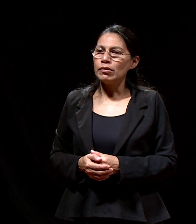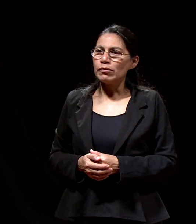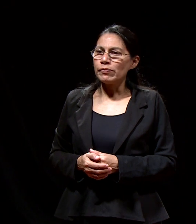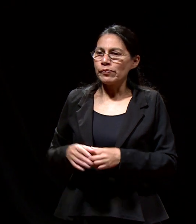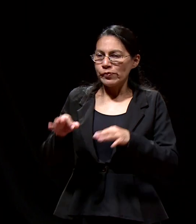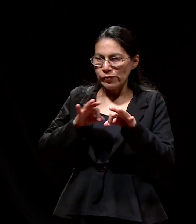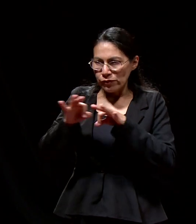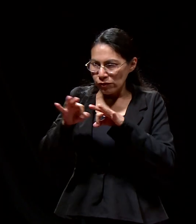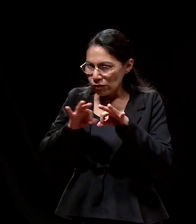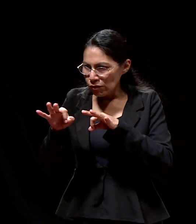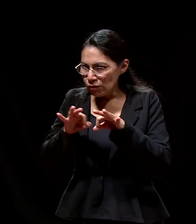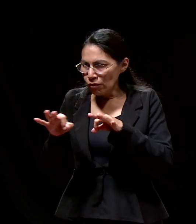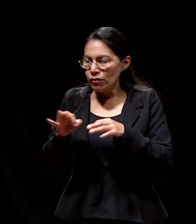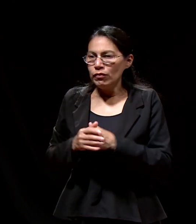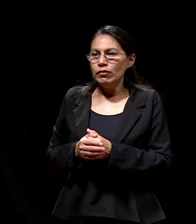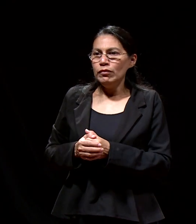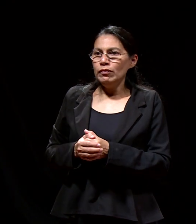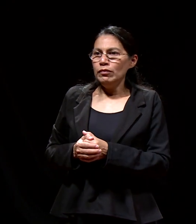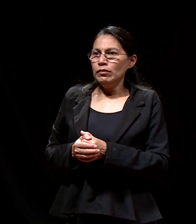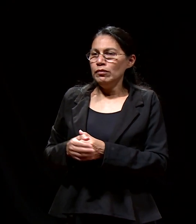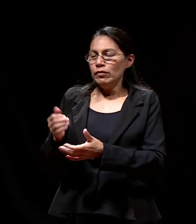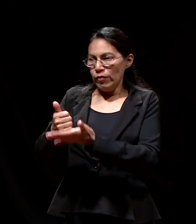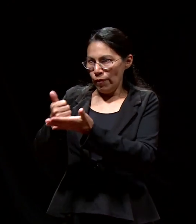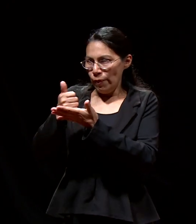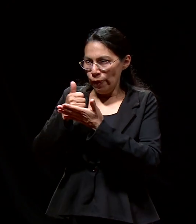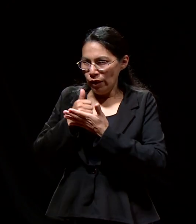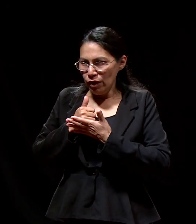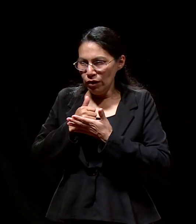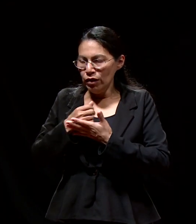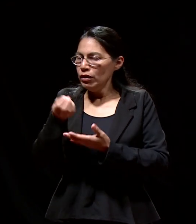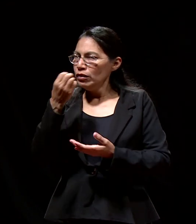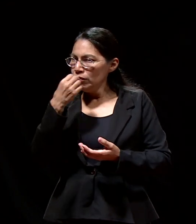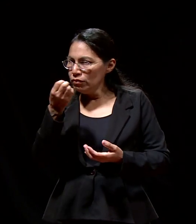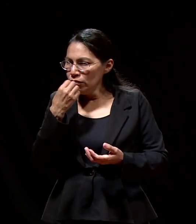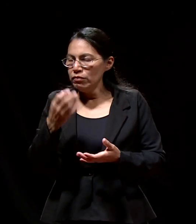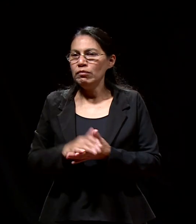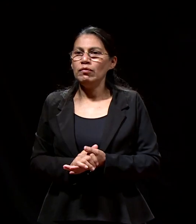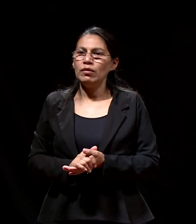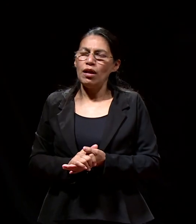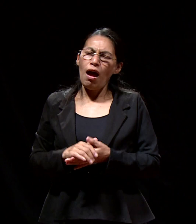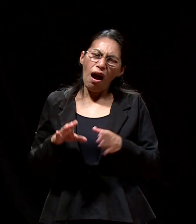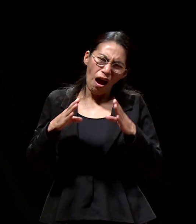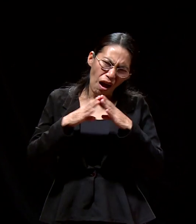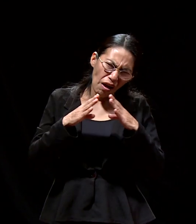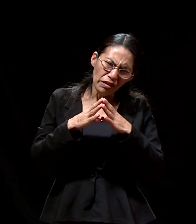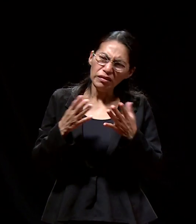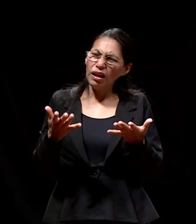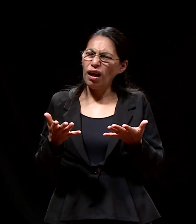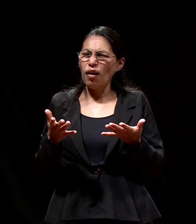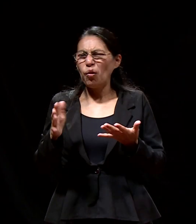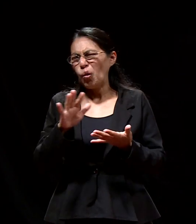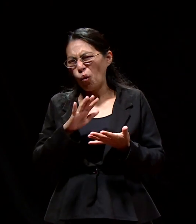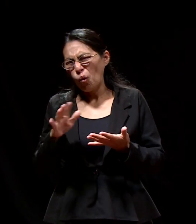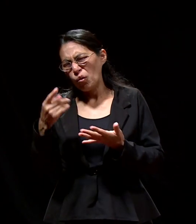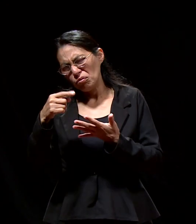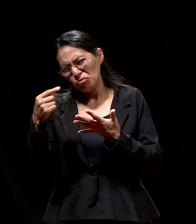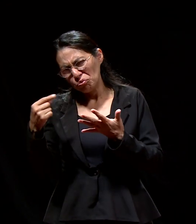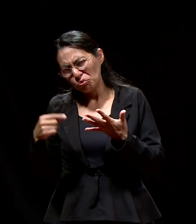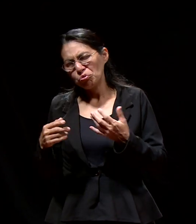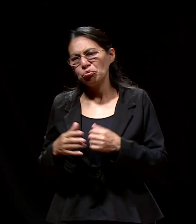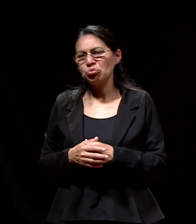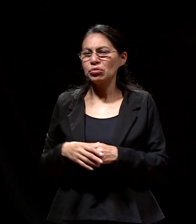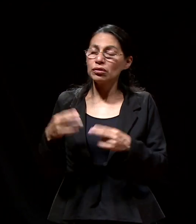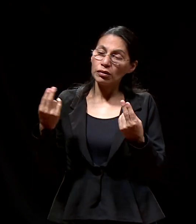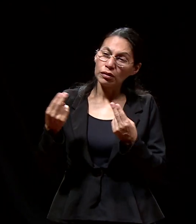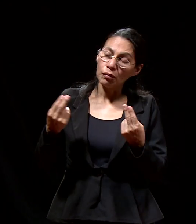ello el trabajo nos ayuda pues para nuestra alimentación una casa y y todos esos aspectos